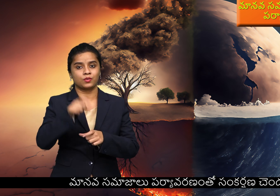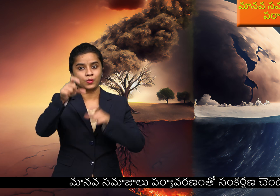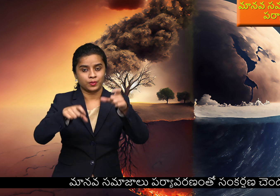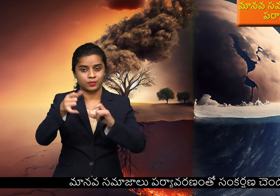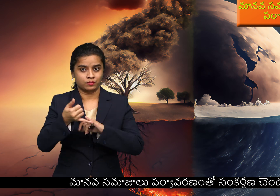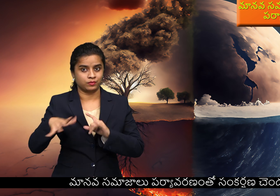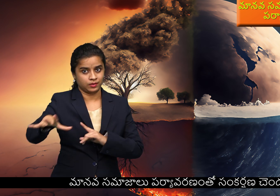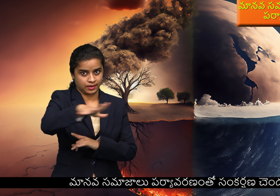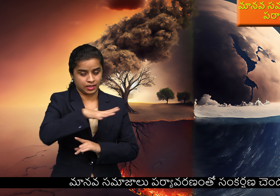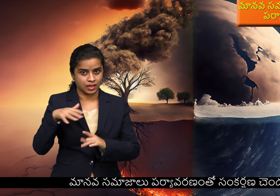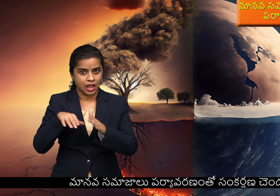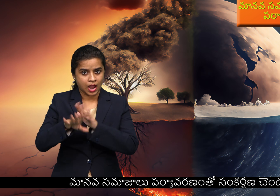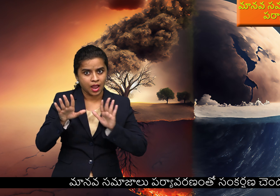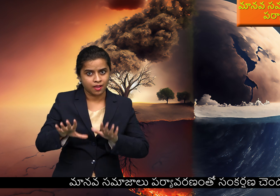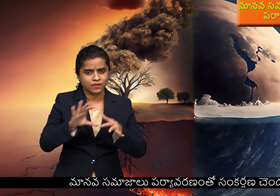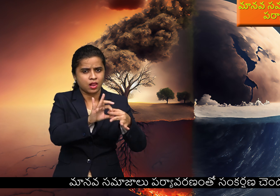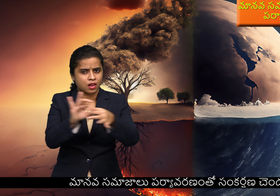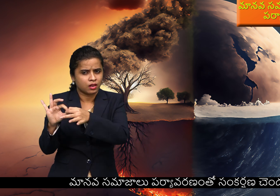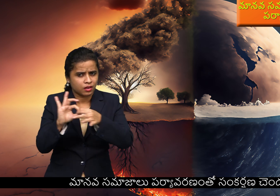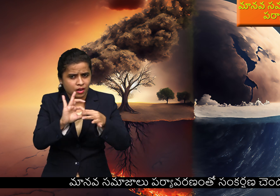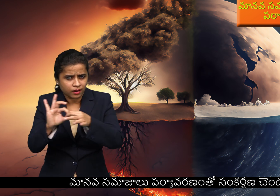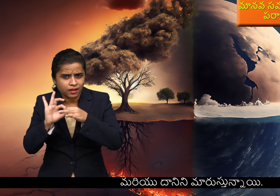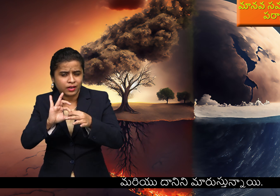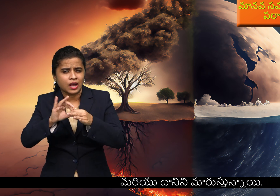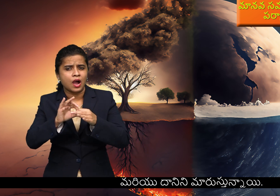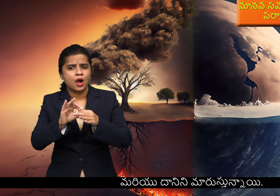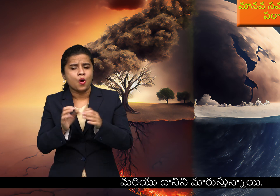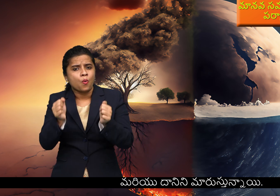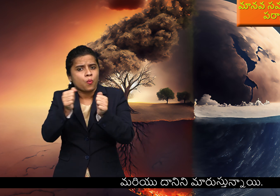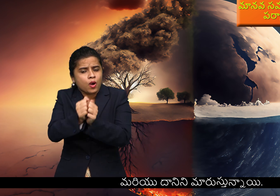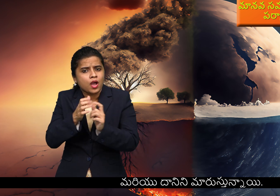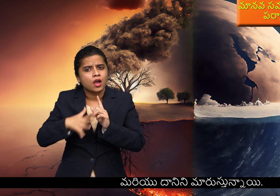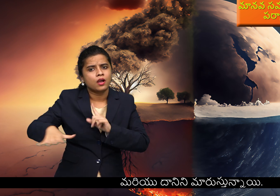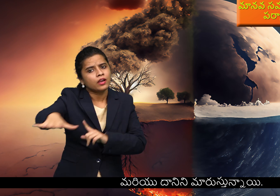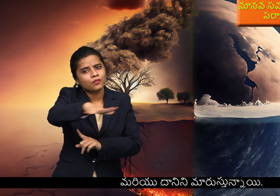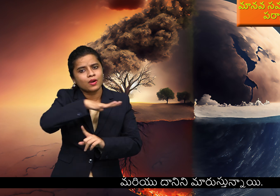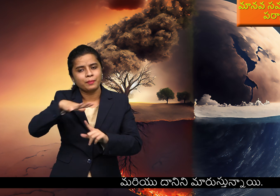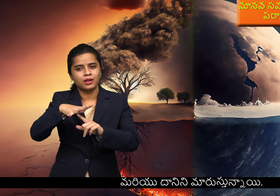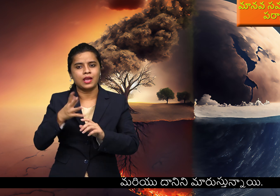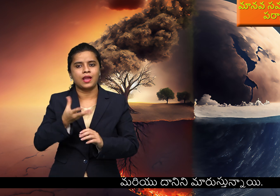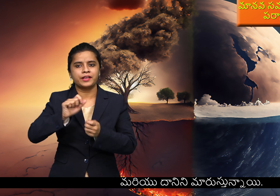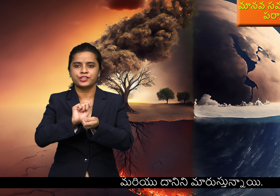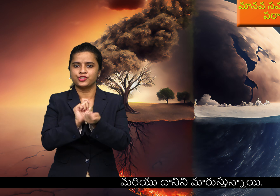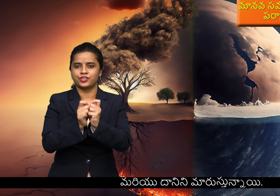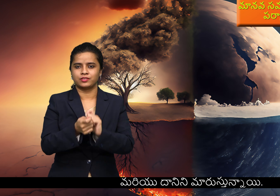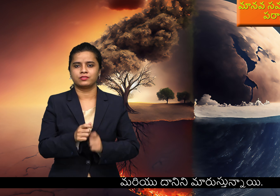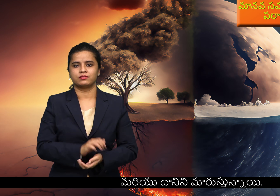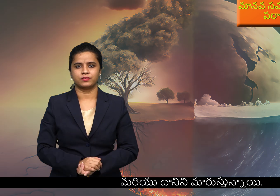మానవ సమాజాలు పర్యావరణంతో సంరక్షణ చెందుతాయి మరియు దానిని మారుస్తున్నాయి.